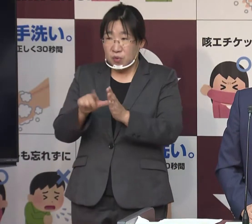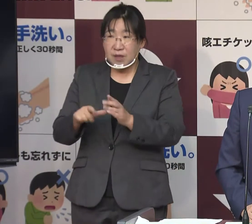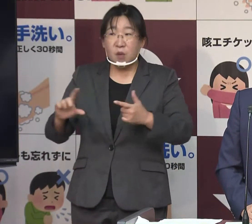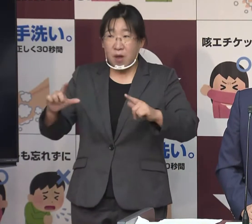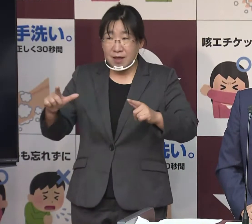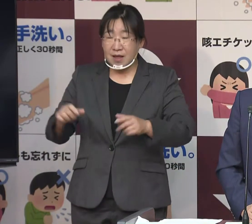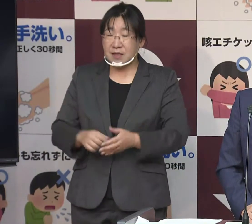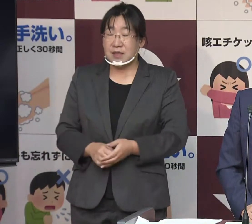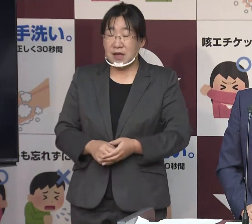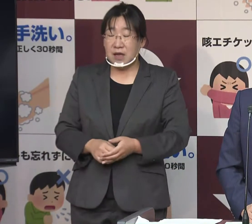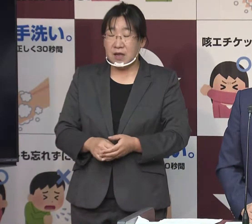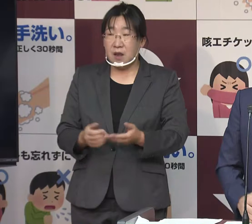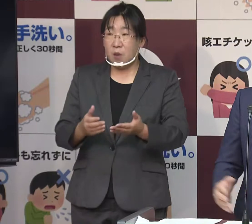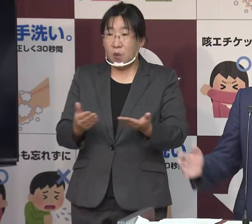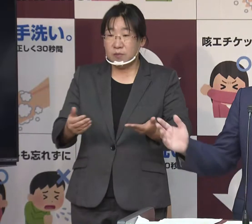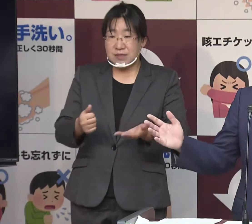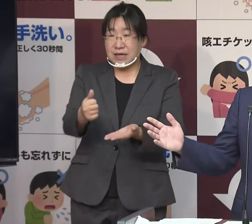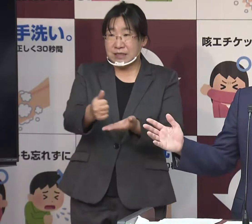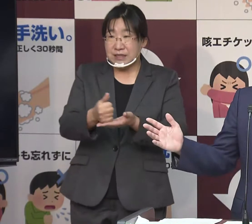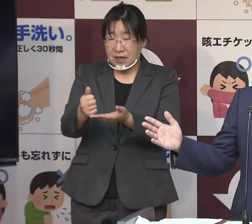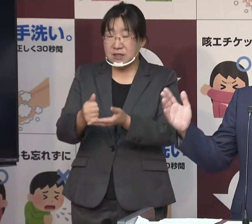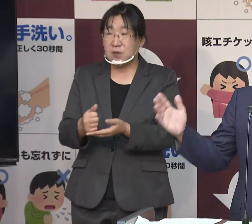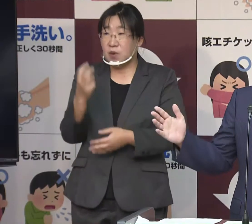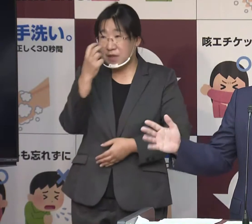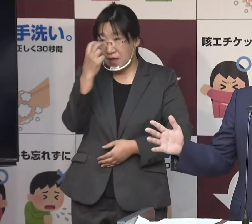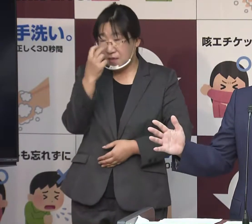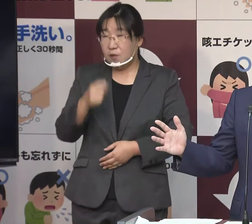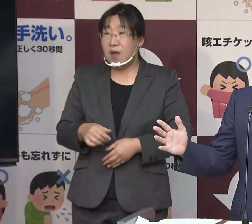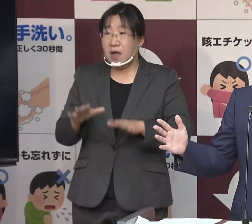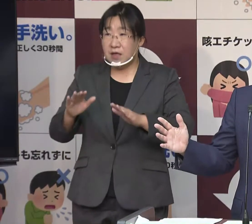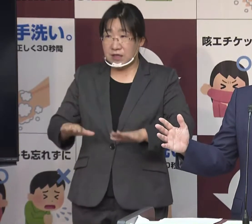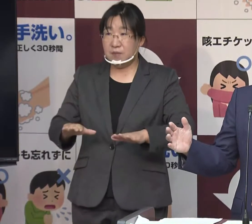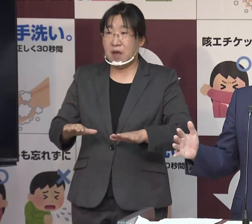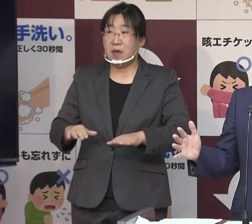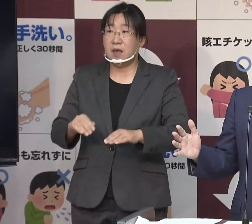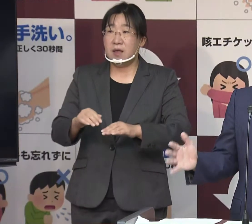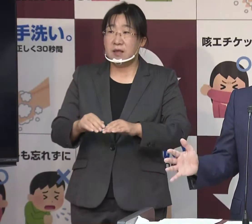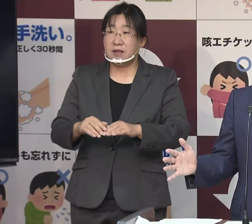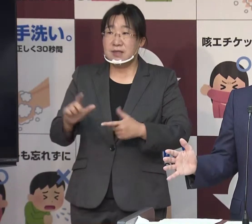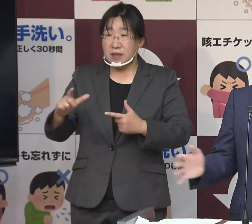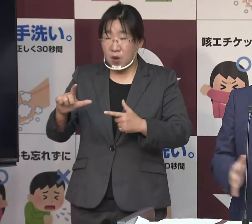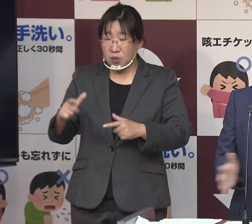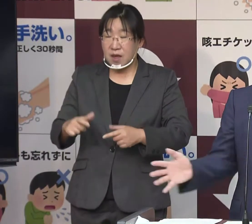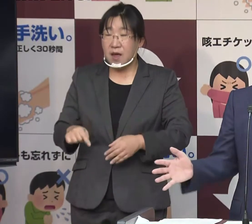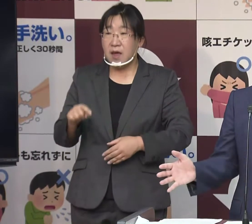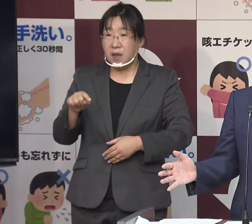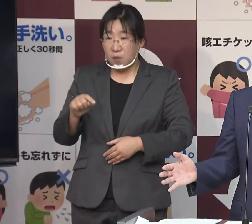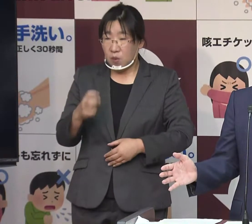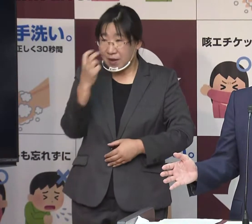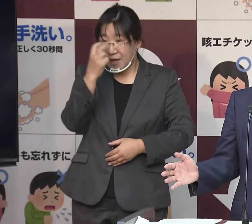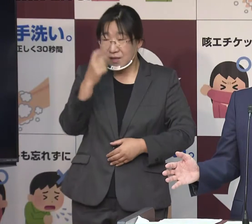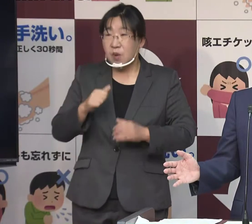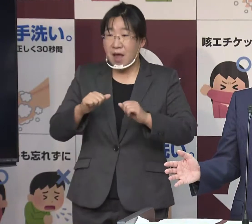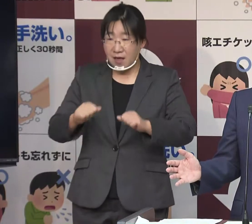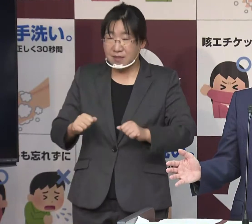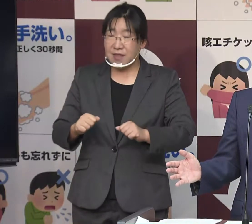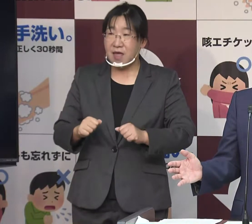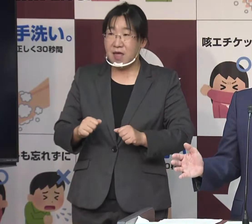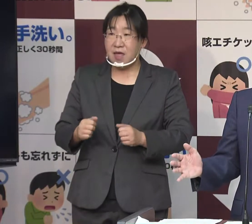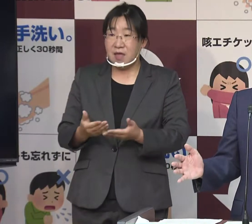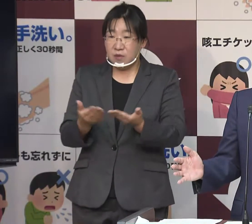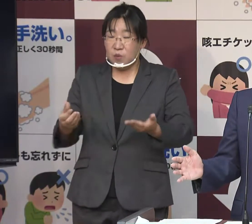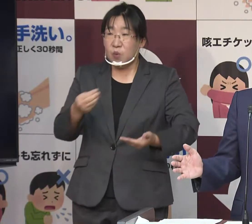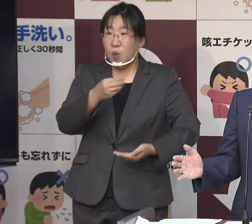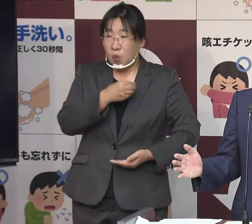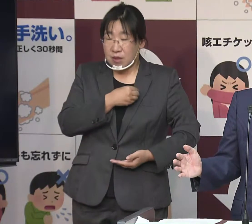方々の検査ということはですね、今のステップじゃなくて、これをやって従業員に感染確認されれば、そ